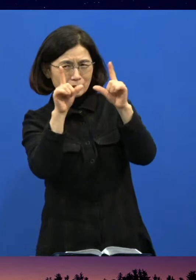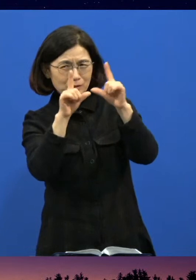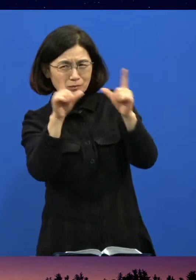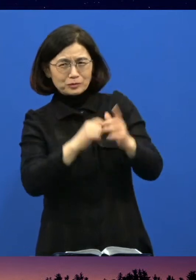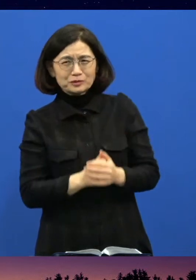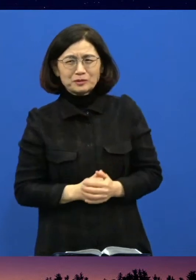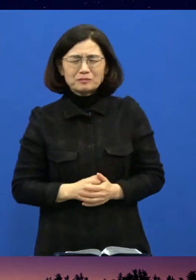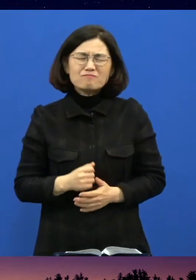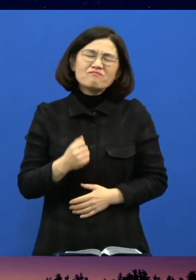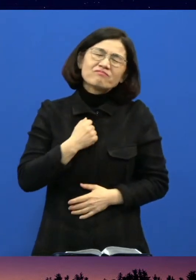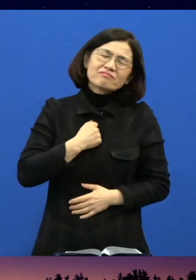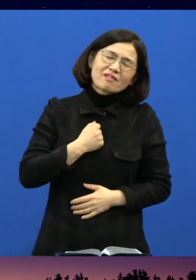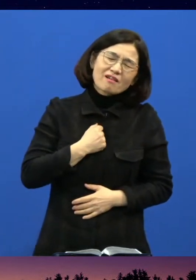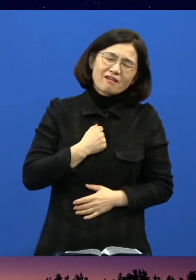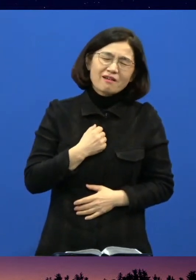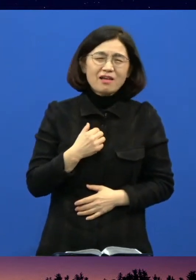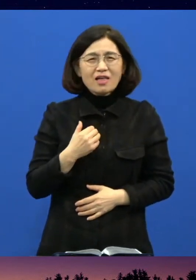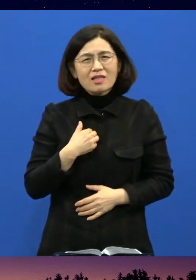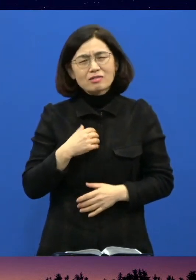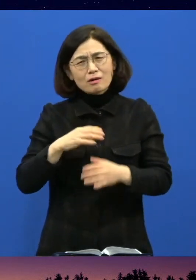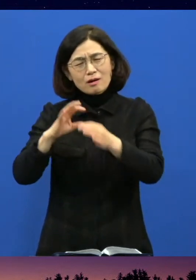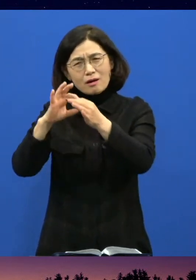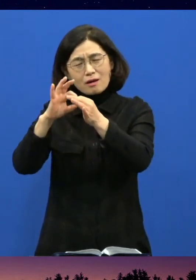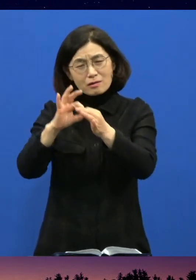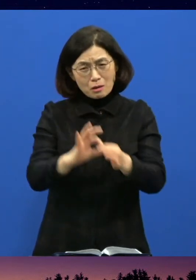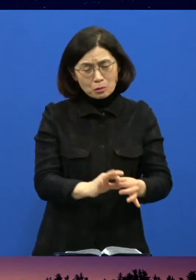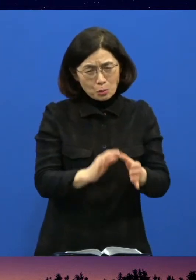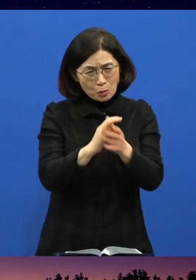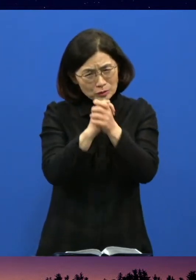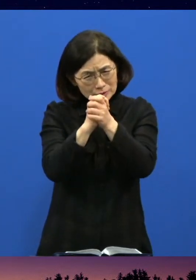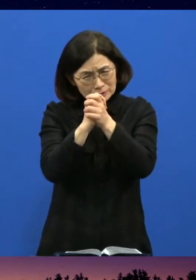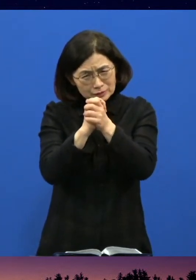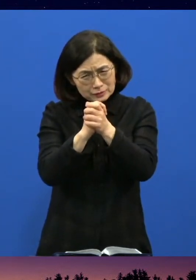이게 뭐 내가 이게 계속 뭐 해도 별로 변화도 없는 것 같고